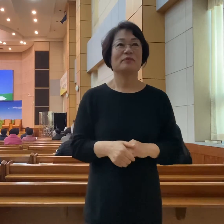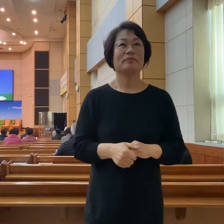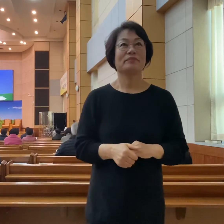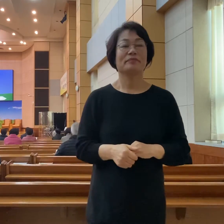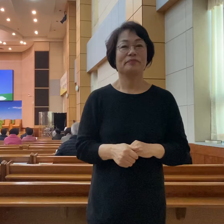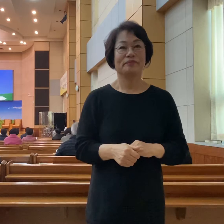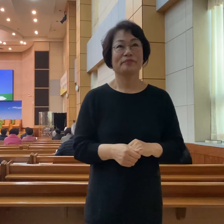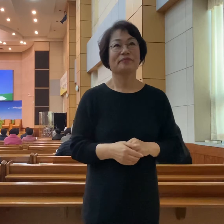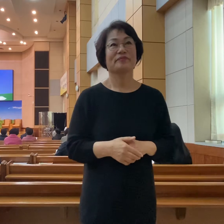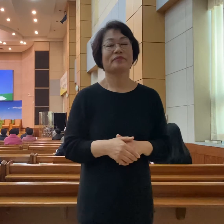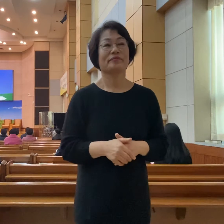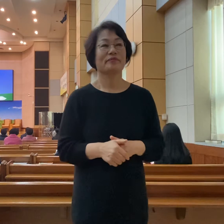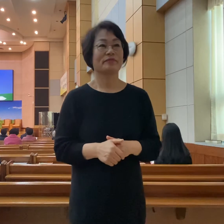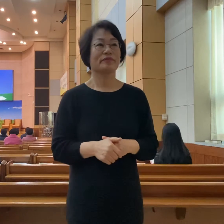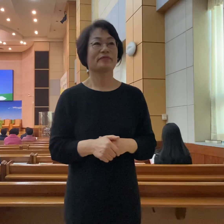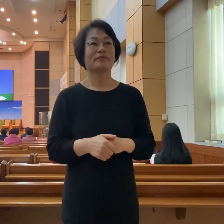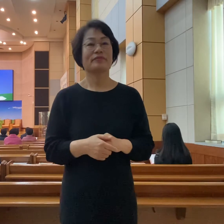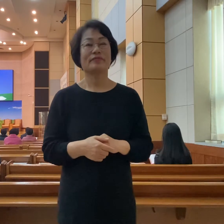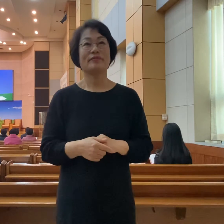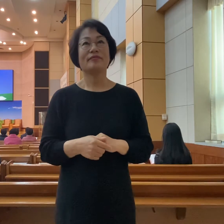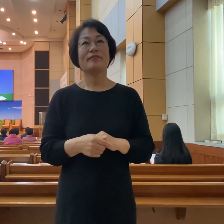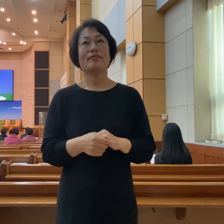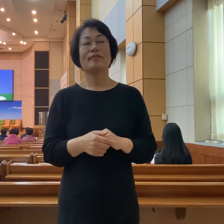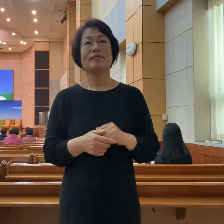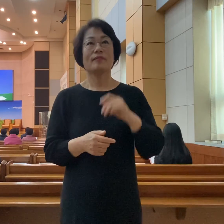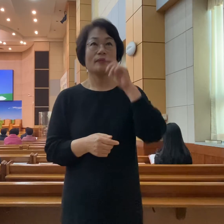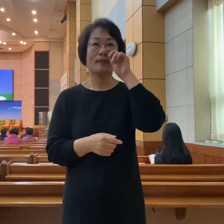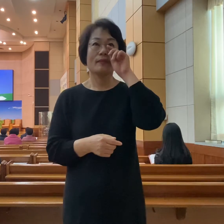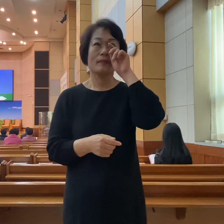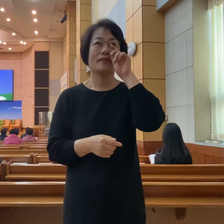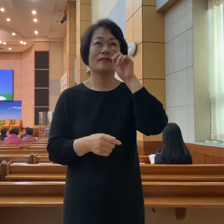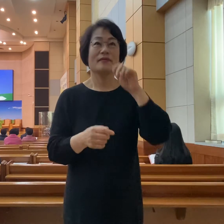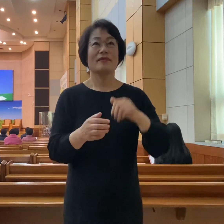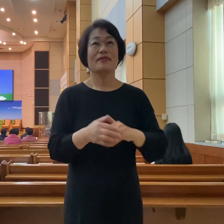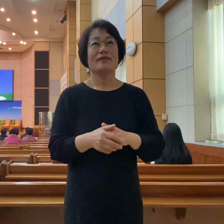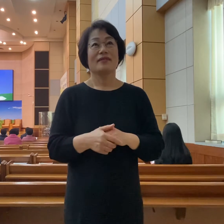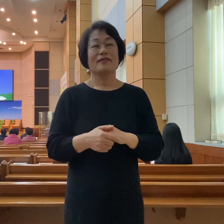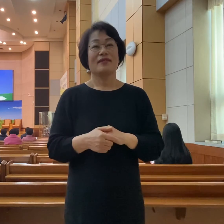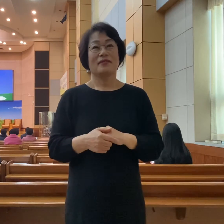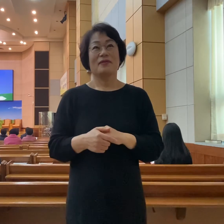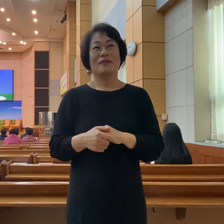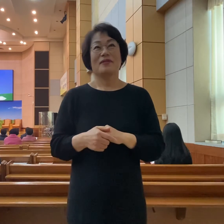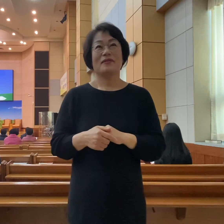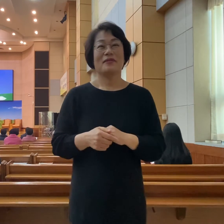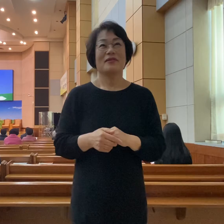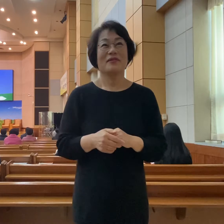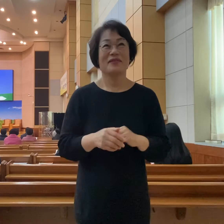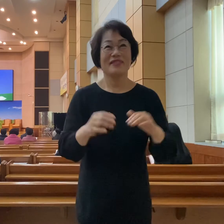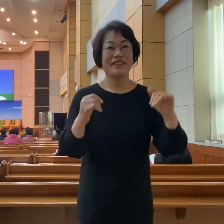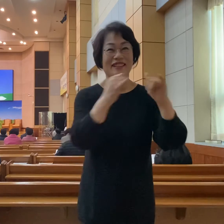다리를 저는 청년밖에 보니까 그 마을의 여자들이 다 나와 결혼해달라고 얼마나 힘들게 했겠어요.